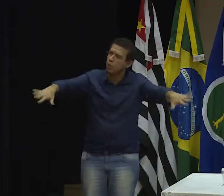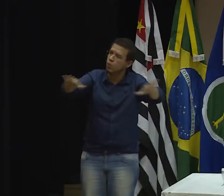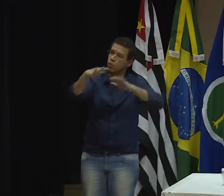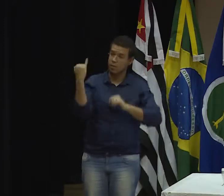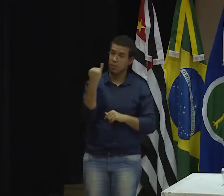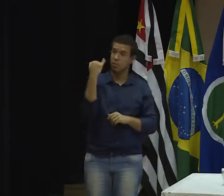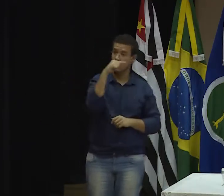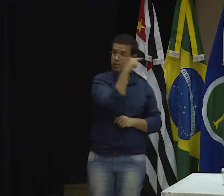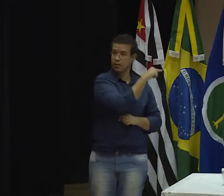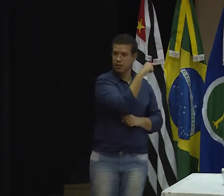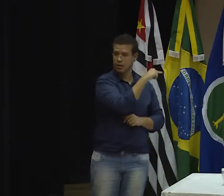conhecimento para vocês.